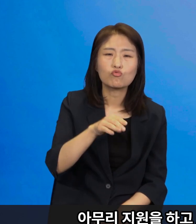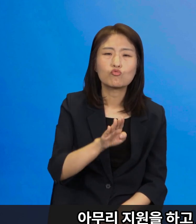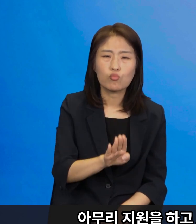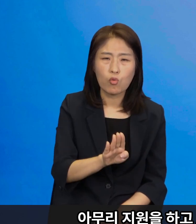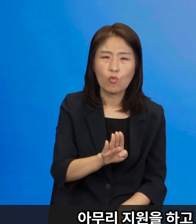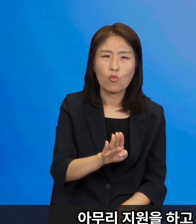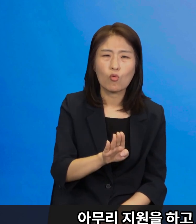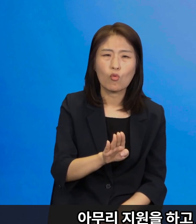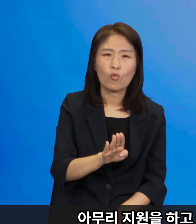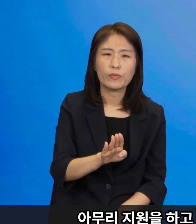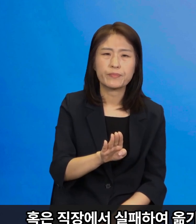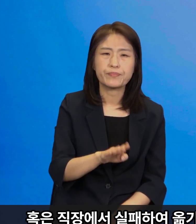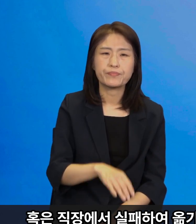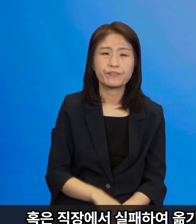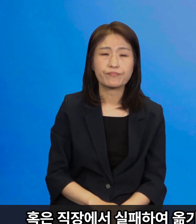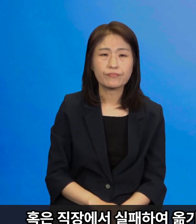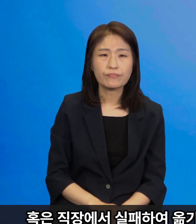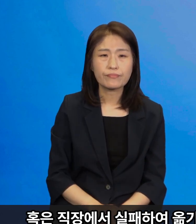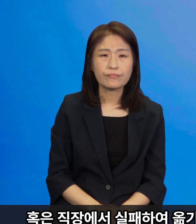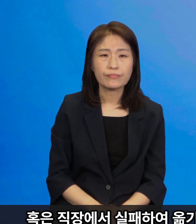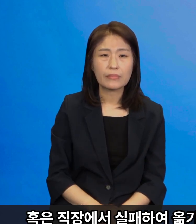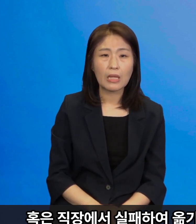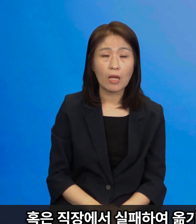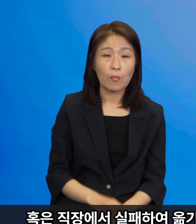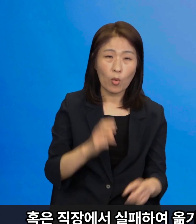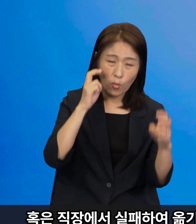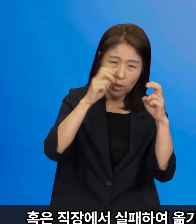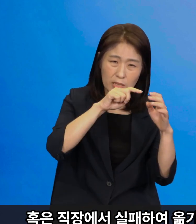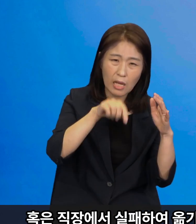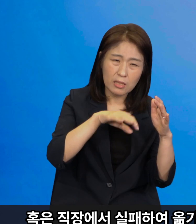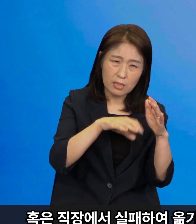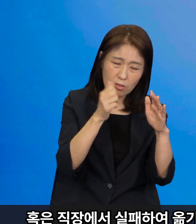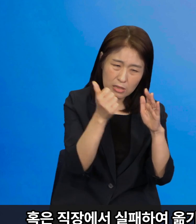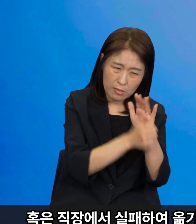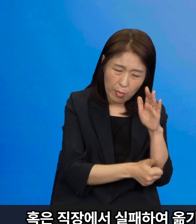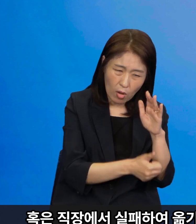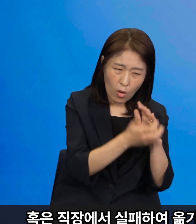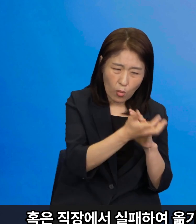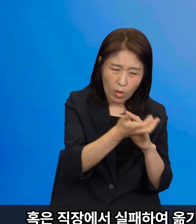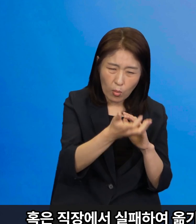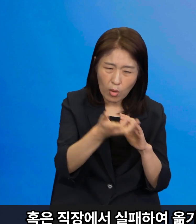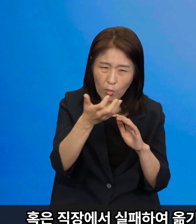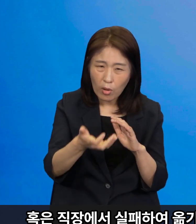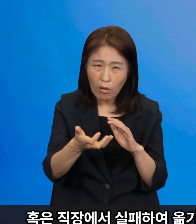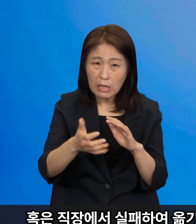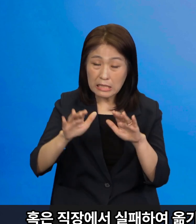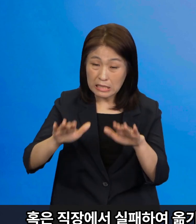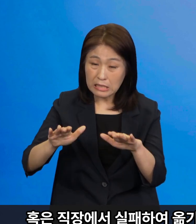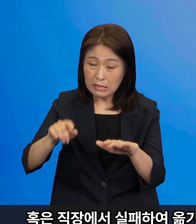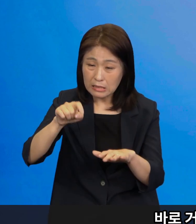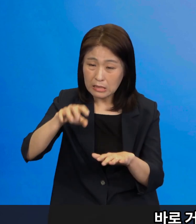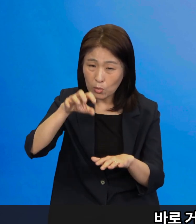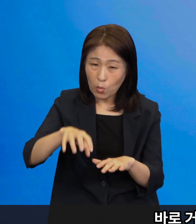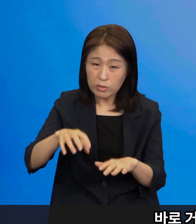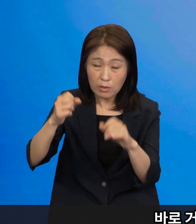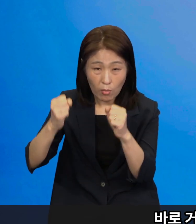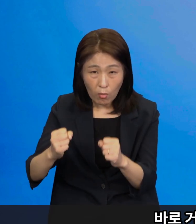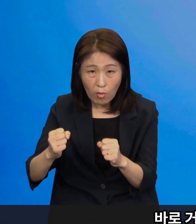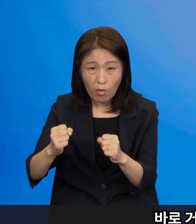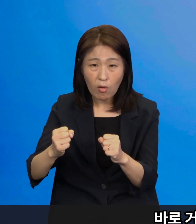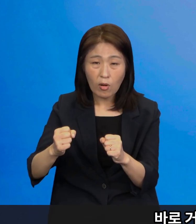하고 어플라이를 해도 떨어지셨습니까? 혹은 직장에서 실패하여 옮겨서 지금 그곳에 계십니까? 바로